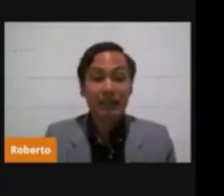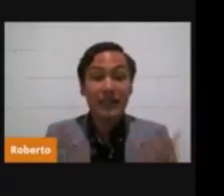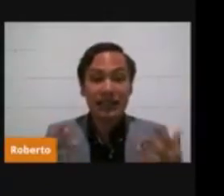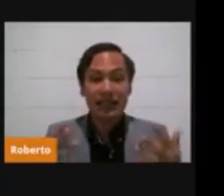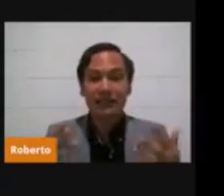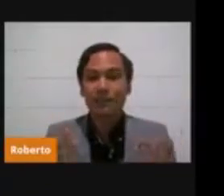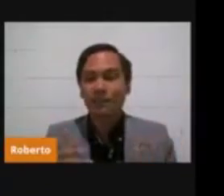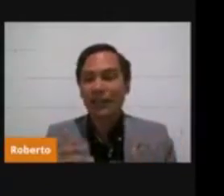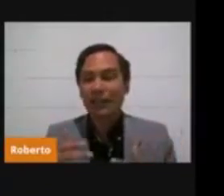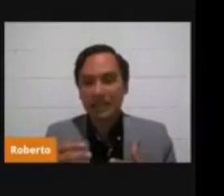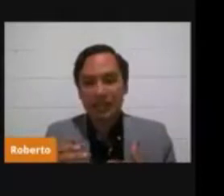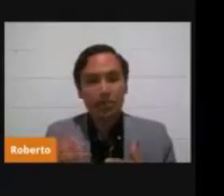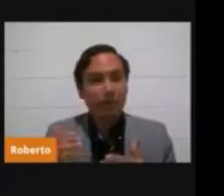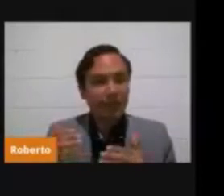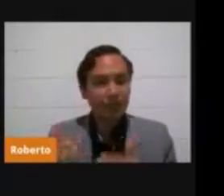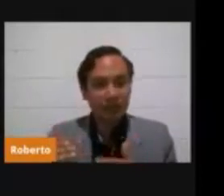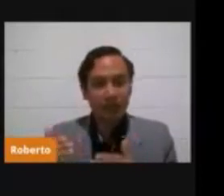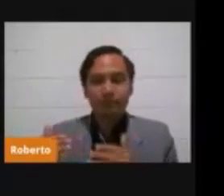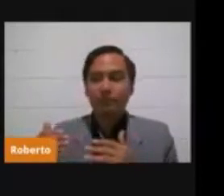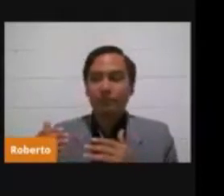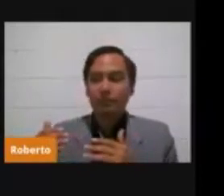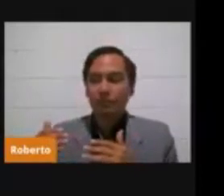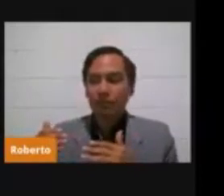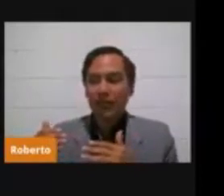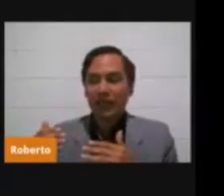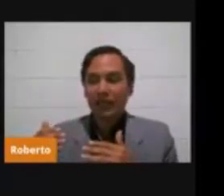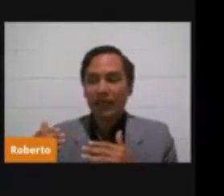diferencias físicas, es decir, una persona,